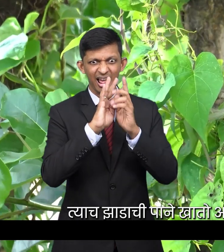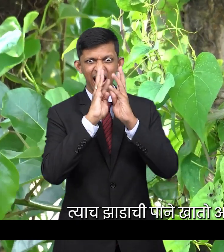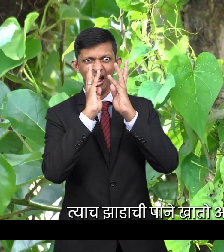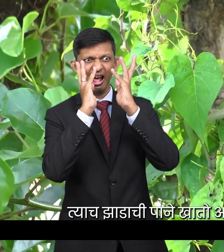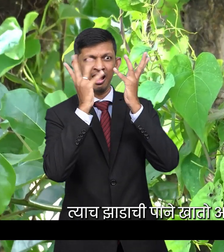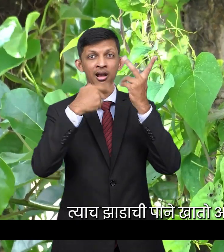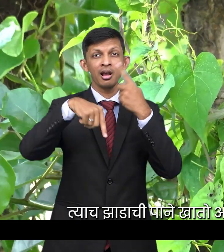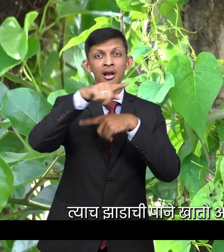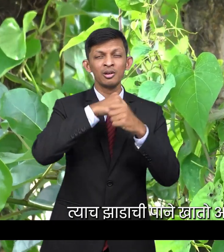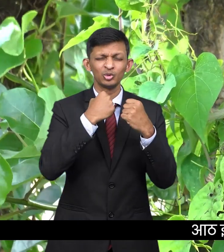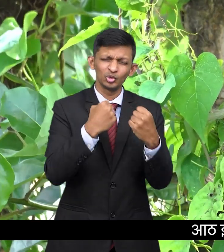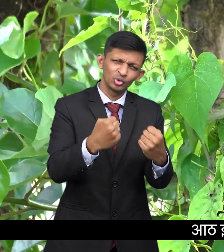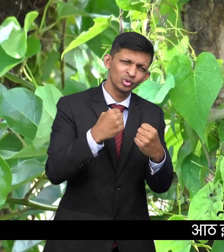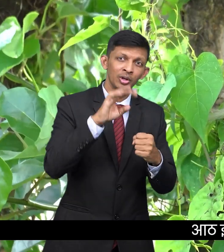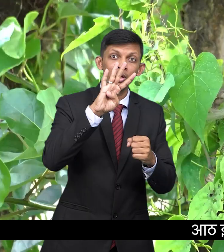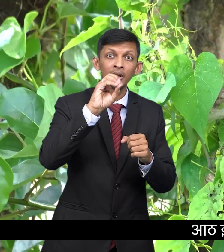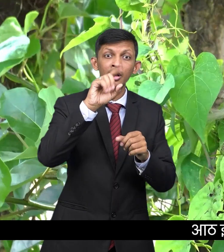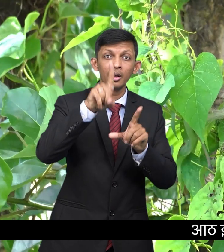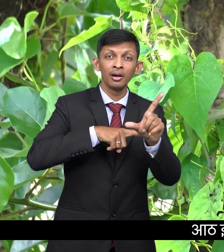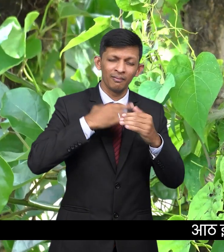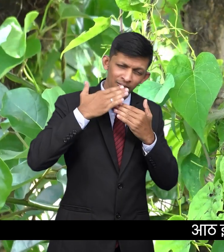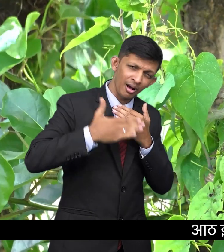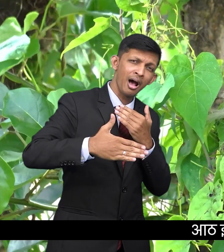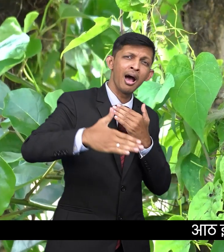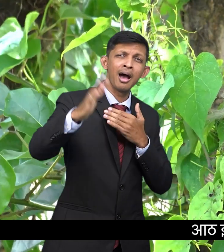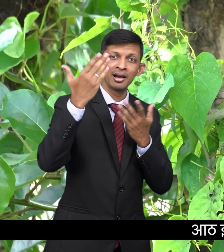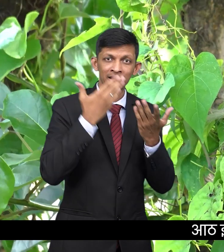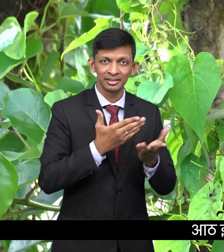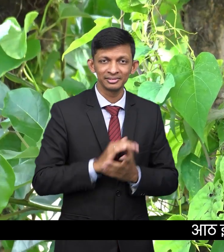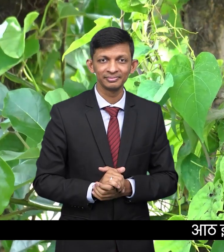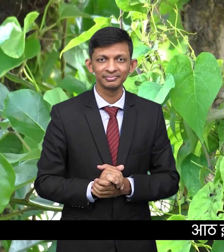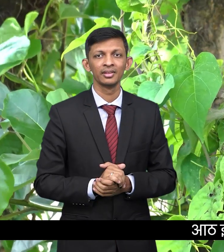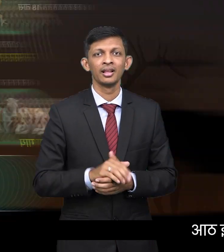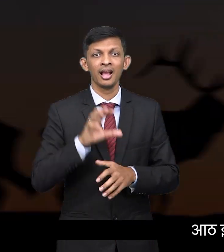फक्त सुमारे 8 झाडांचा वापर करतो.